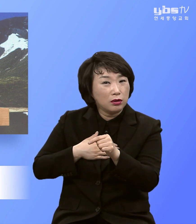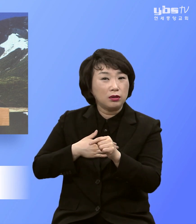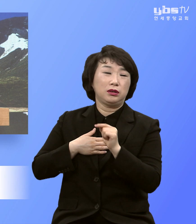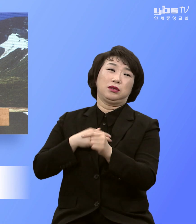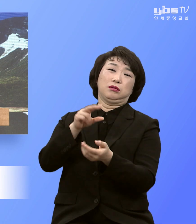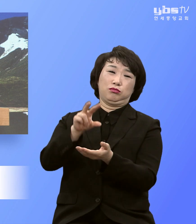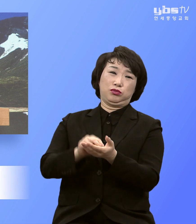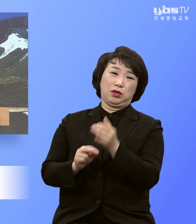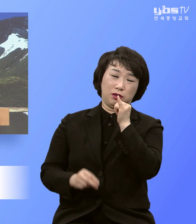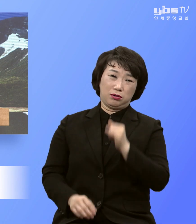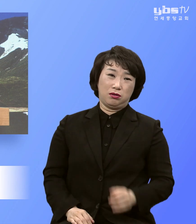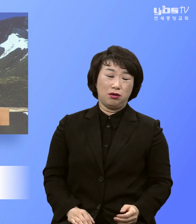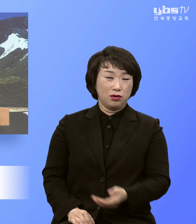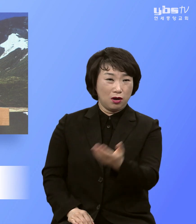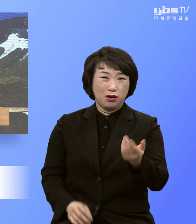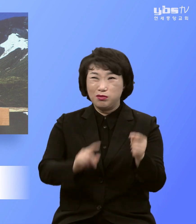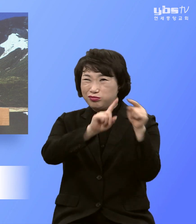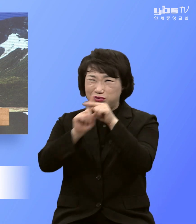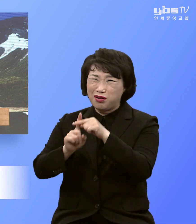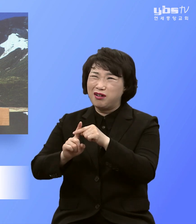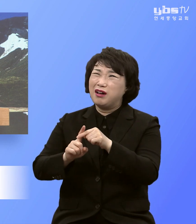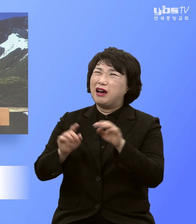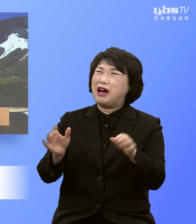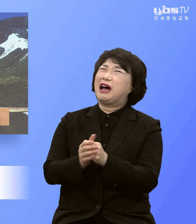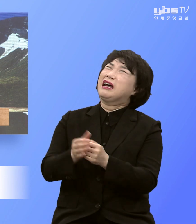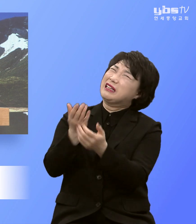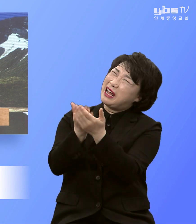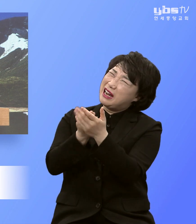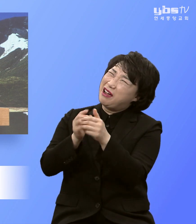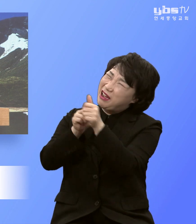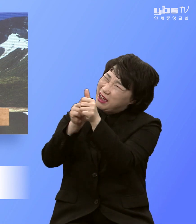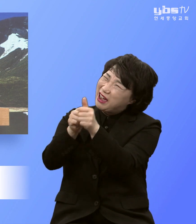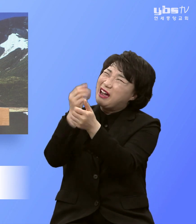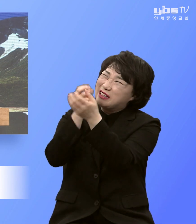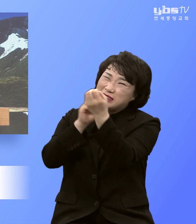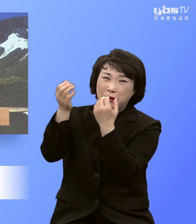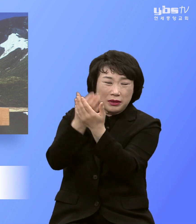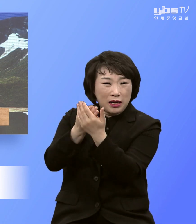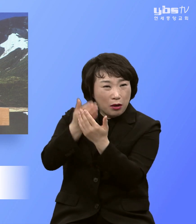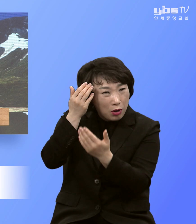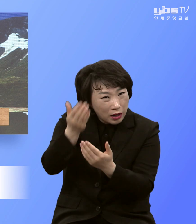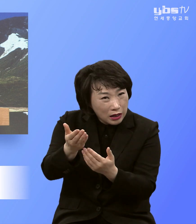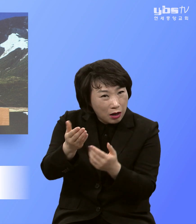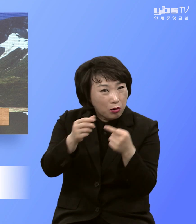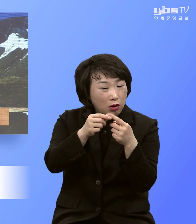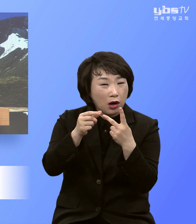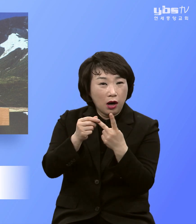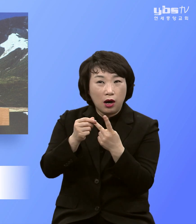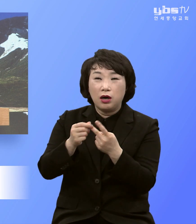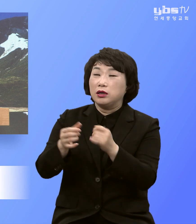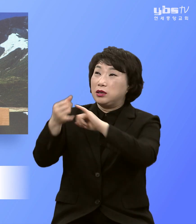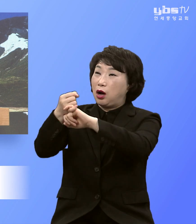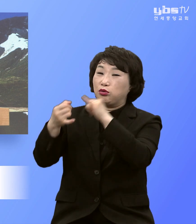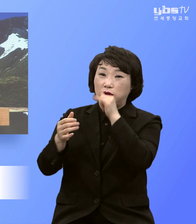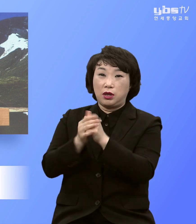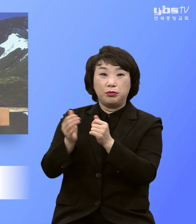보았느냐. 그리고 무조건 떼쓰고 달라고 했느냐, 계약서를 내밀고 달라고